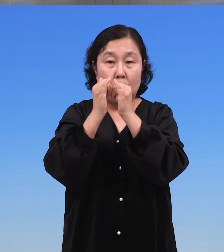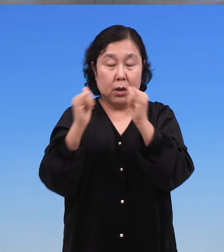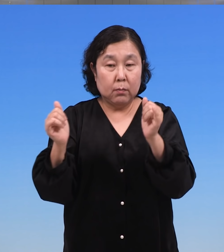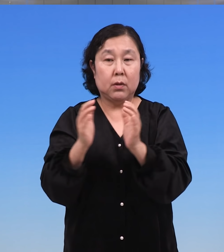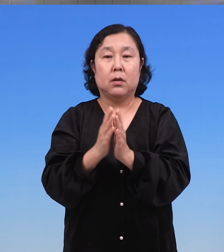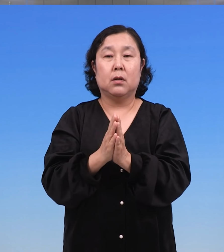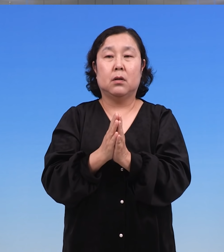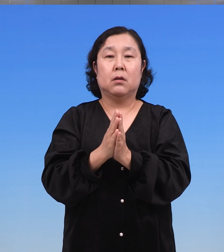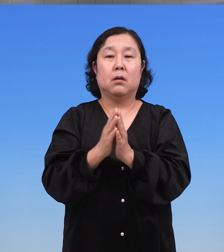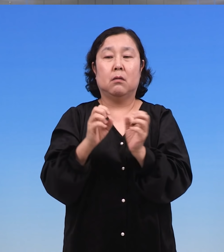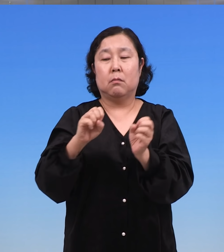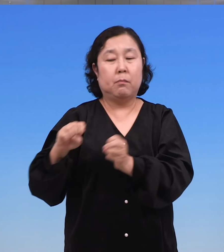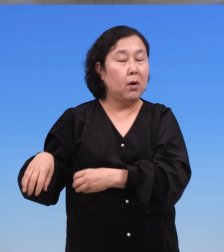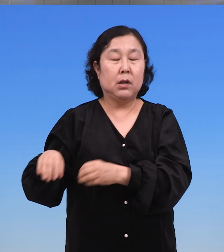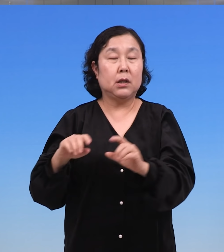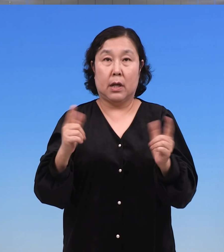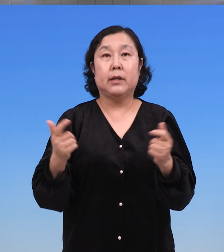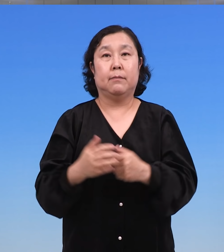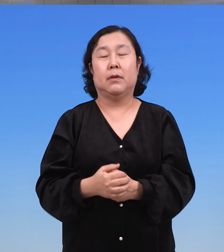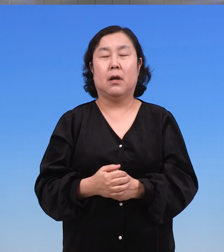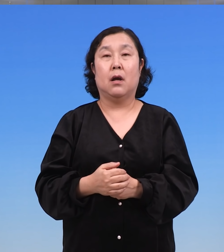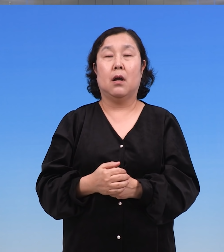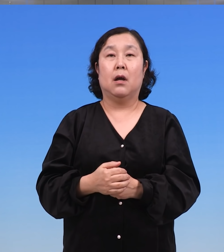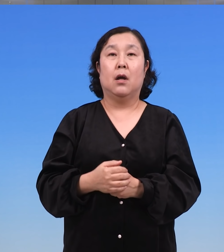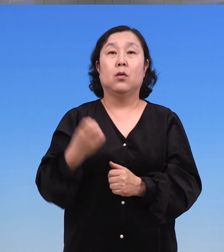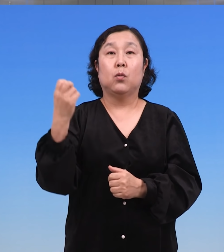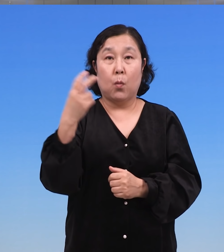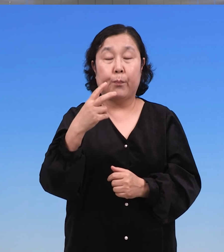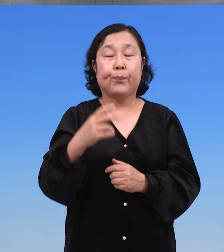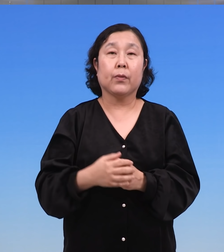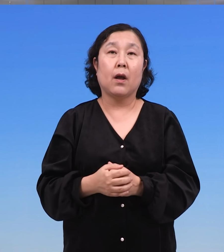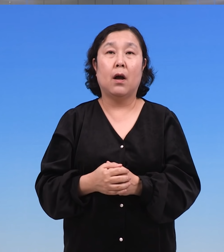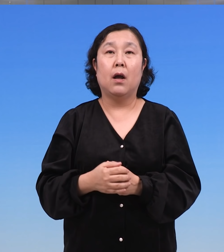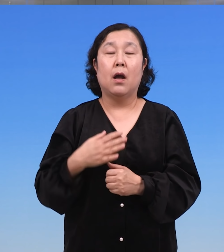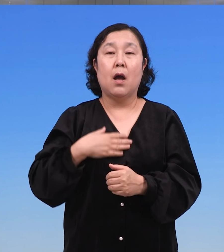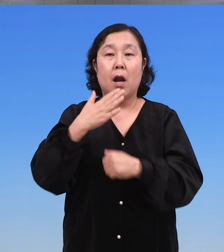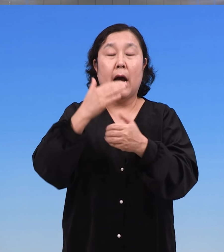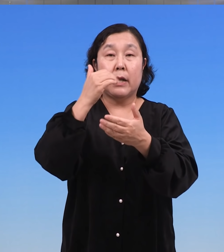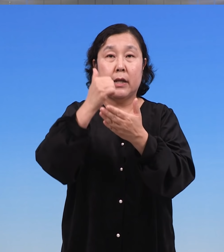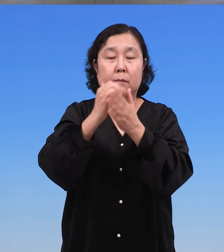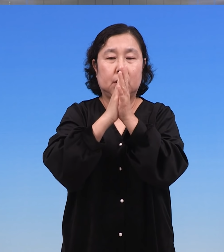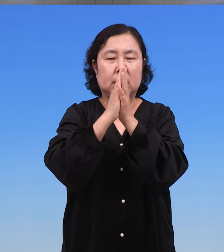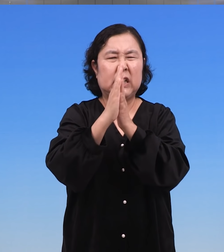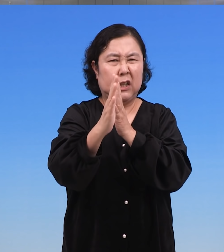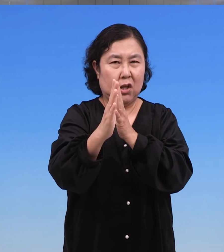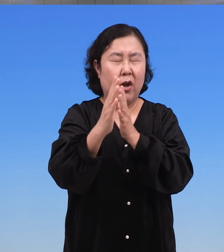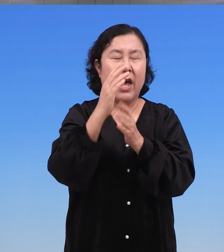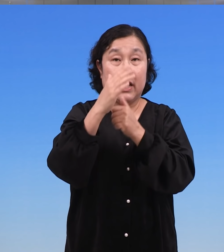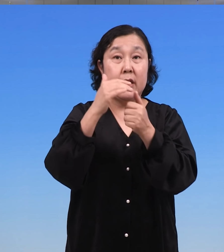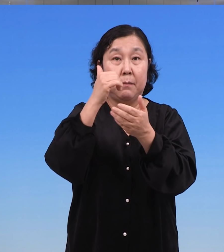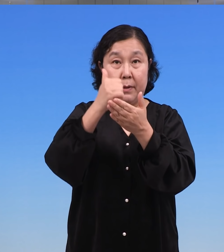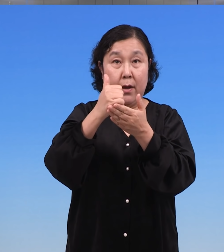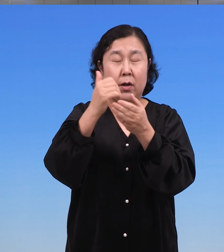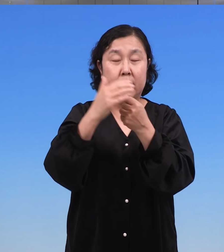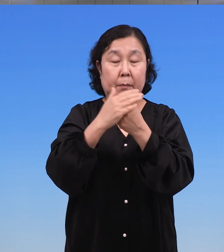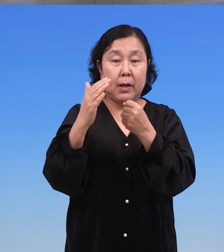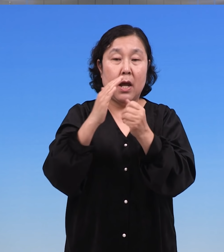성도님들을 길거리에 나앉도록 그렇게 방치하지 않습니다. 무엇보다도 우리 하나님은 질서의